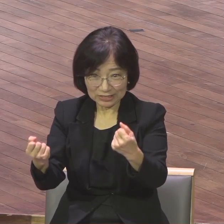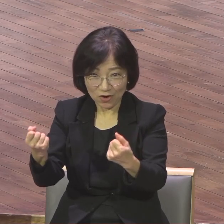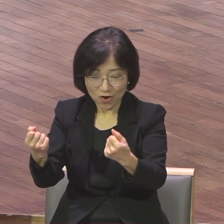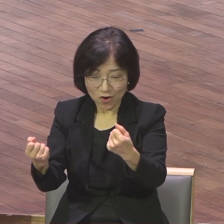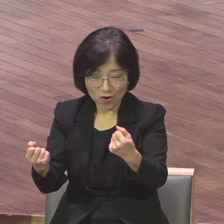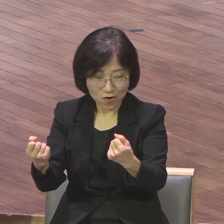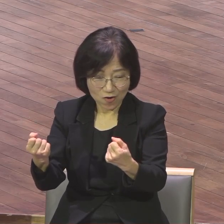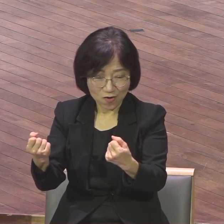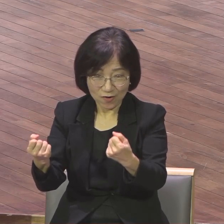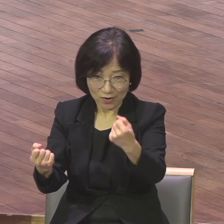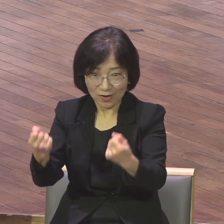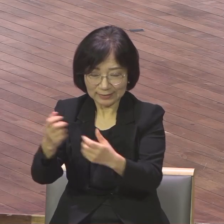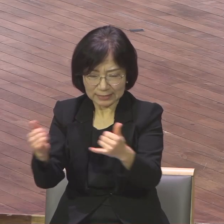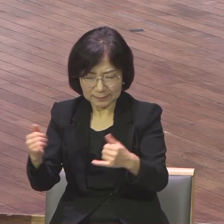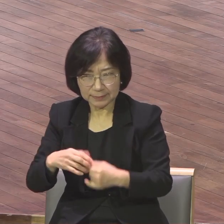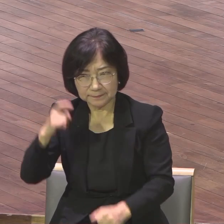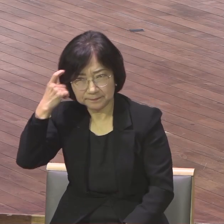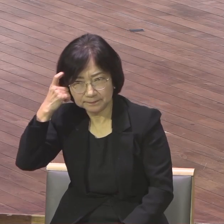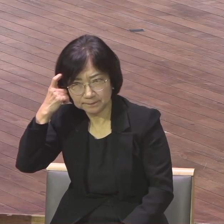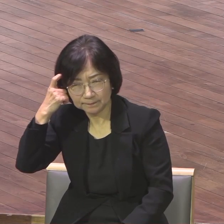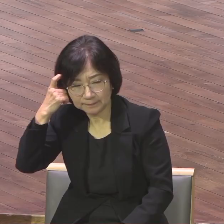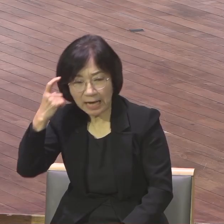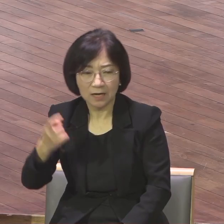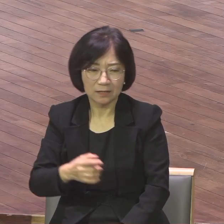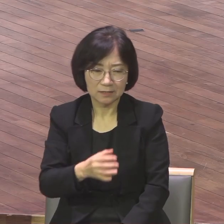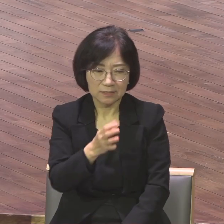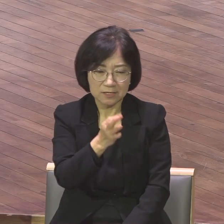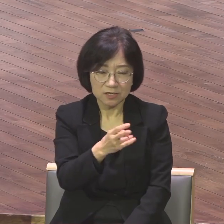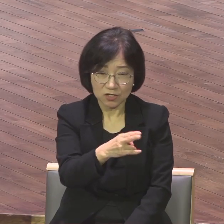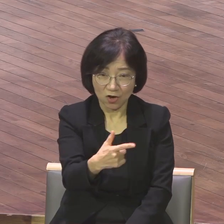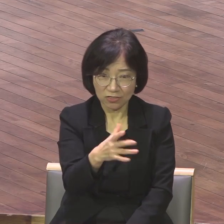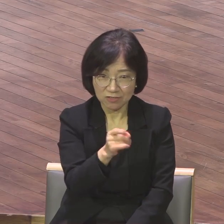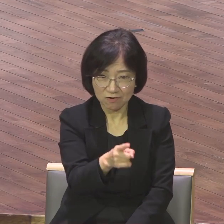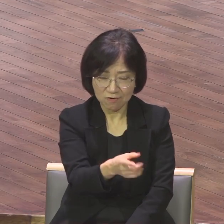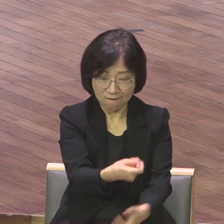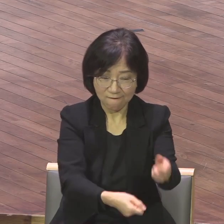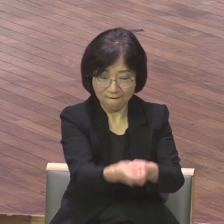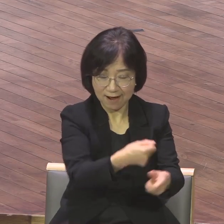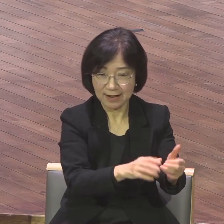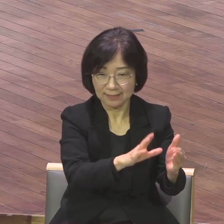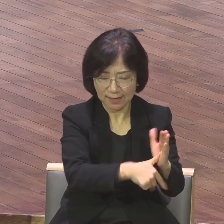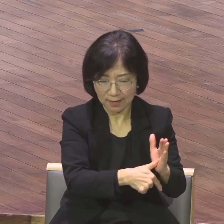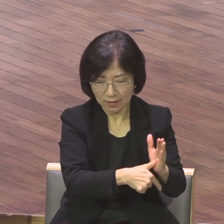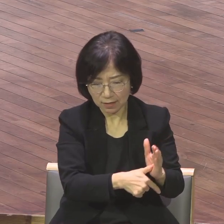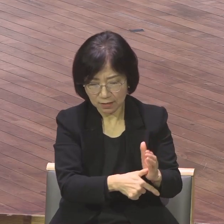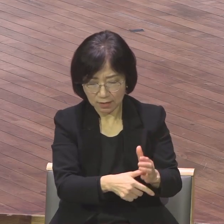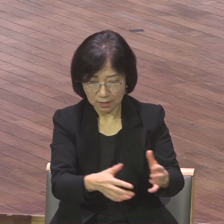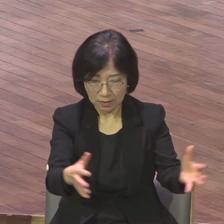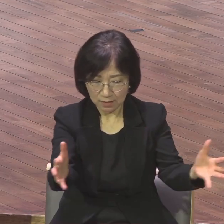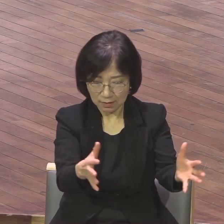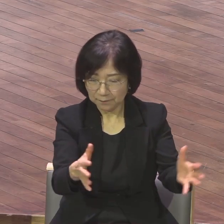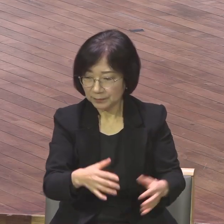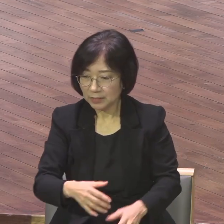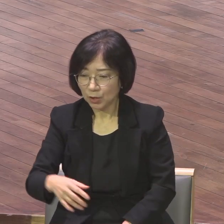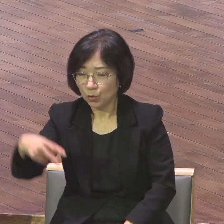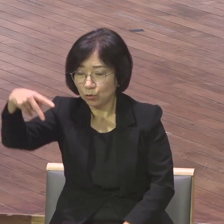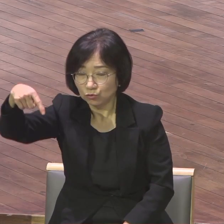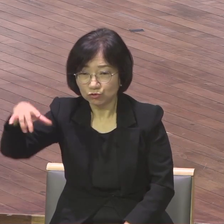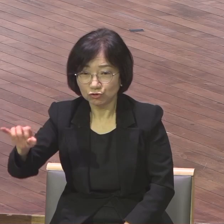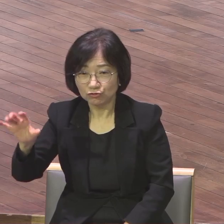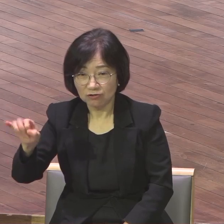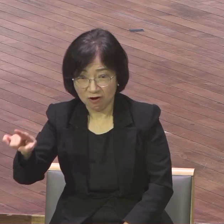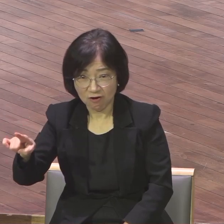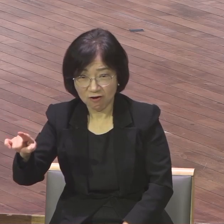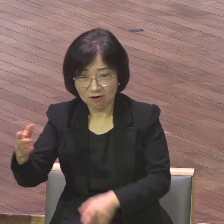집어넣었어. 이놈이 막 연어를 공격하고 막 물고 막 묻고 뜯고 막 잡으려 하니까 연어들이 그 통에서 막